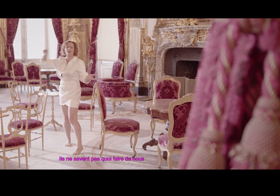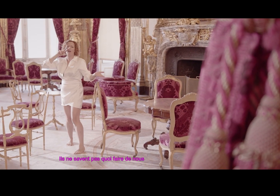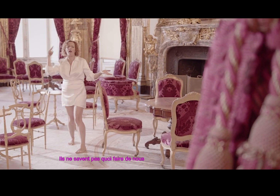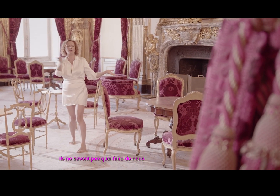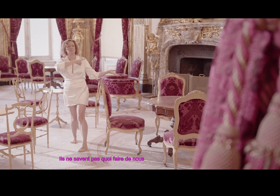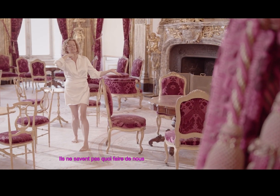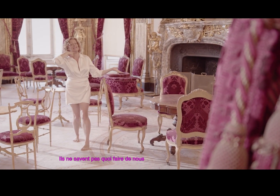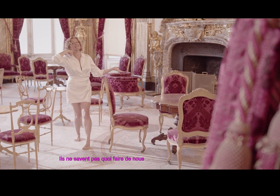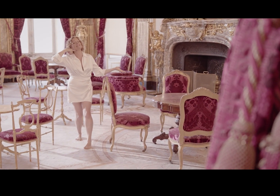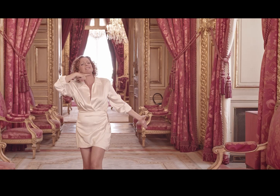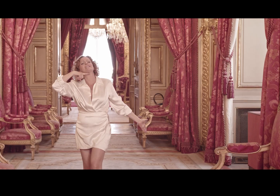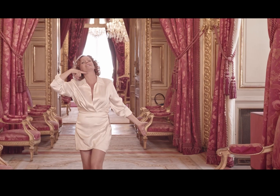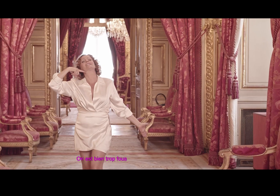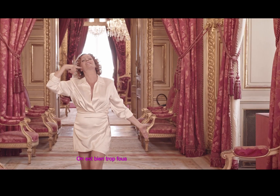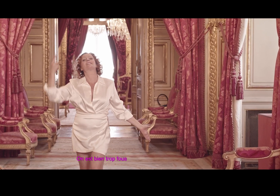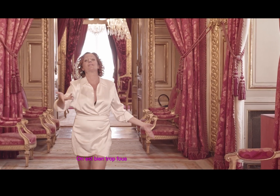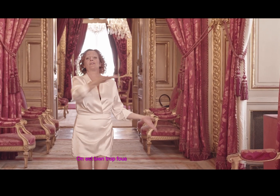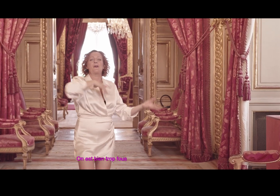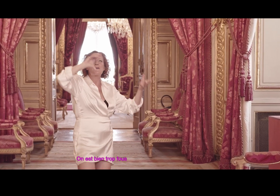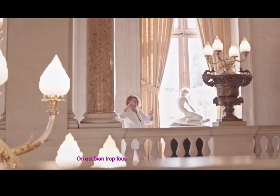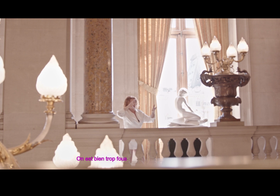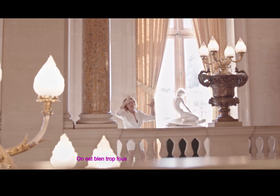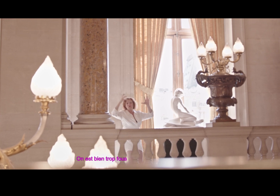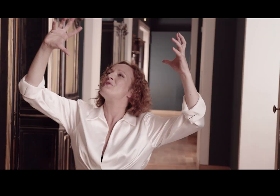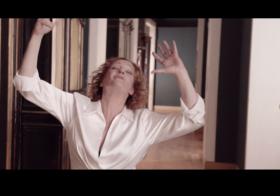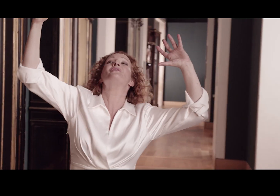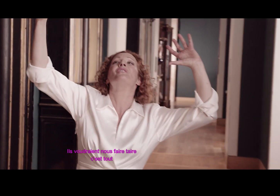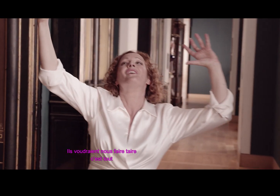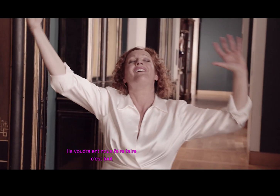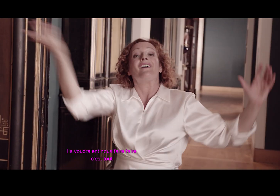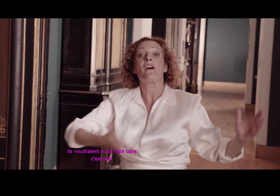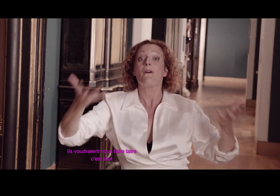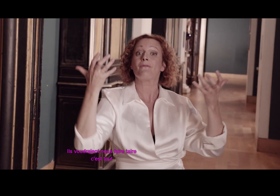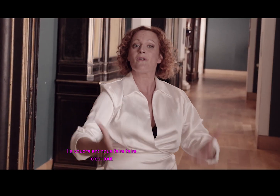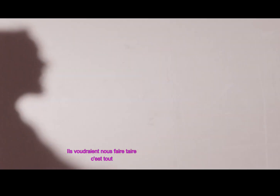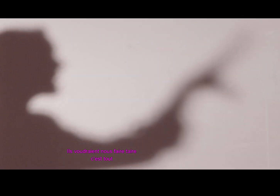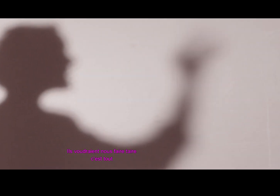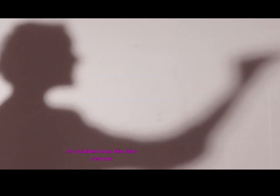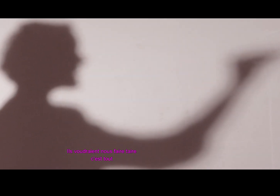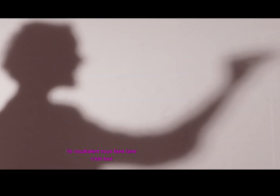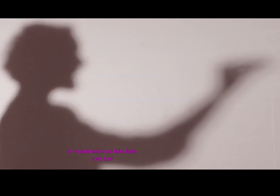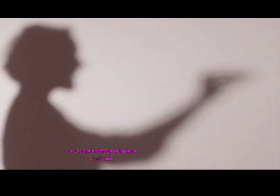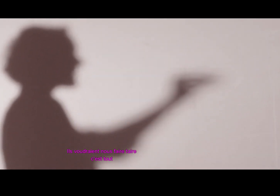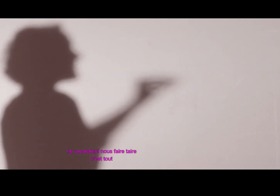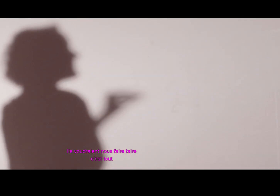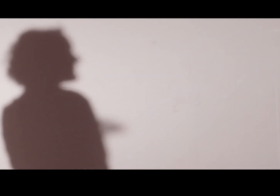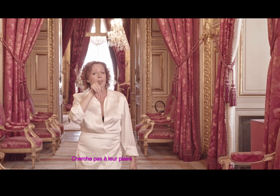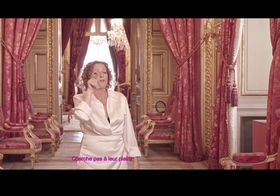quoi faire. De nous, on est bien trop fous. Ils voudraient nous faire taire. C'est tout, cherche